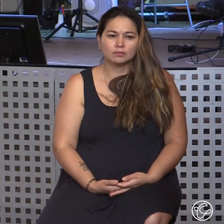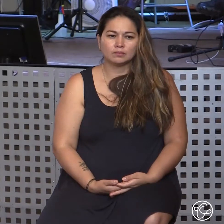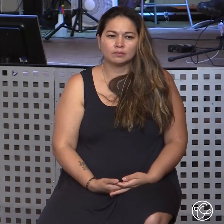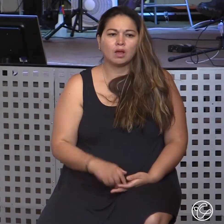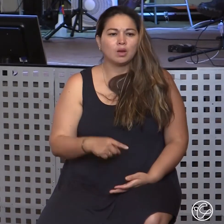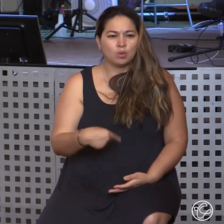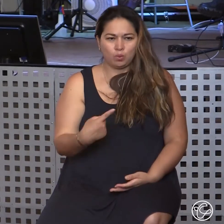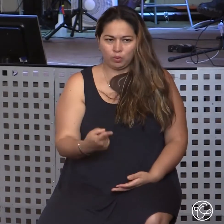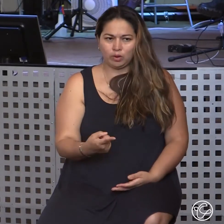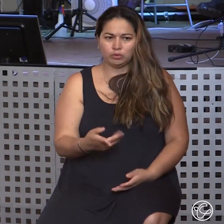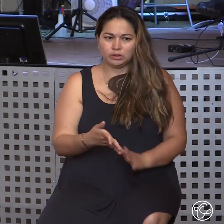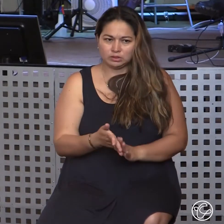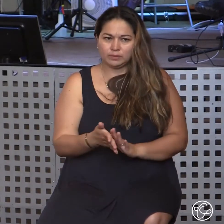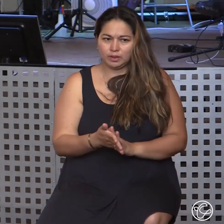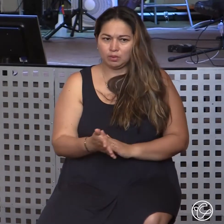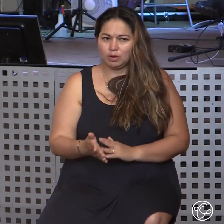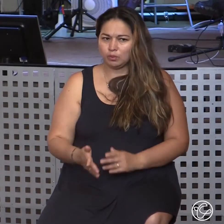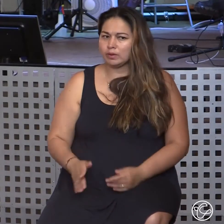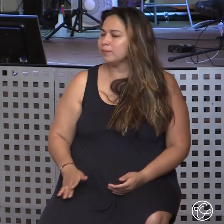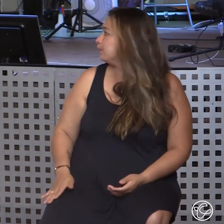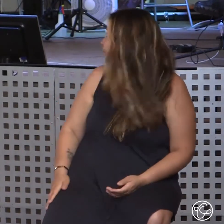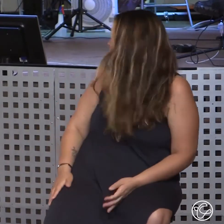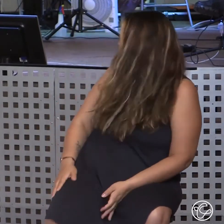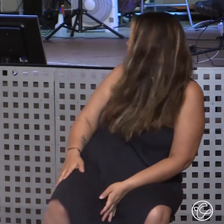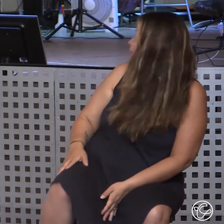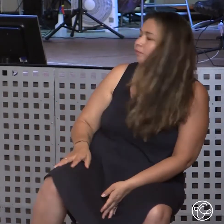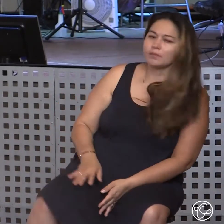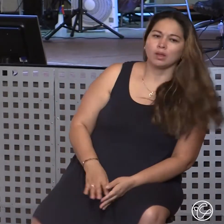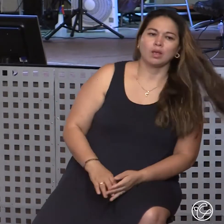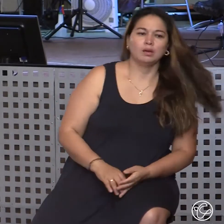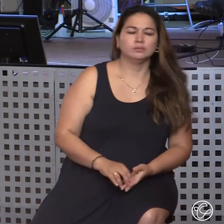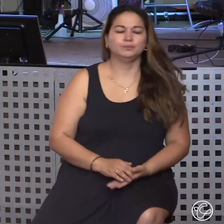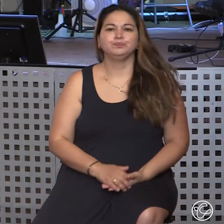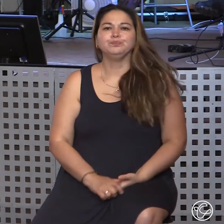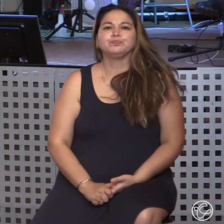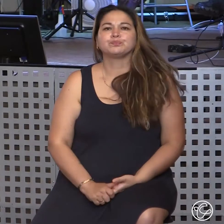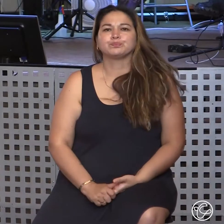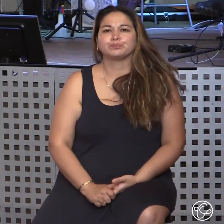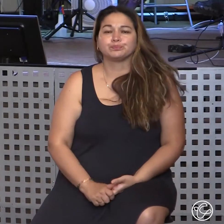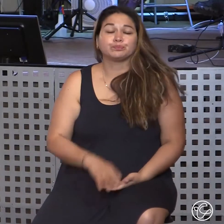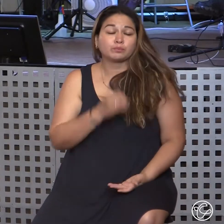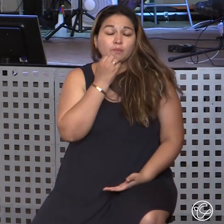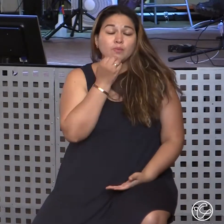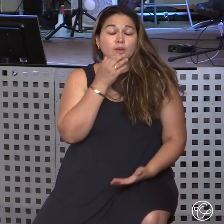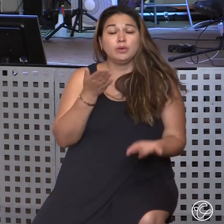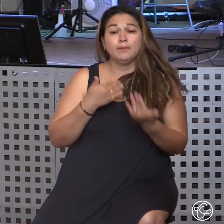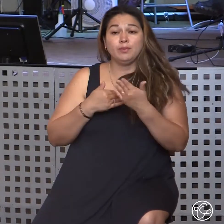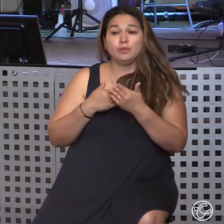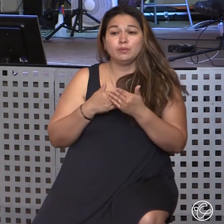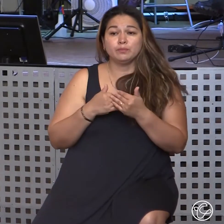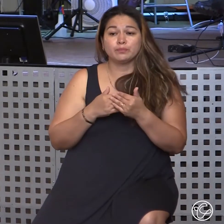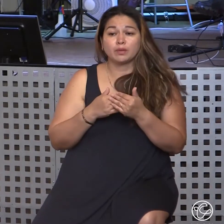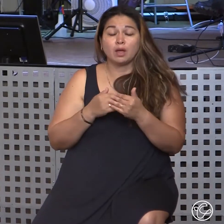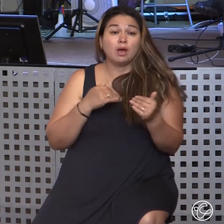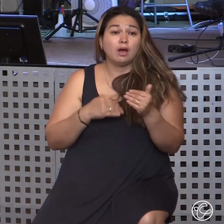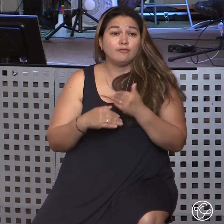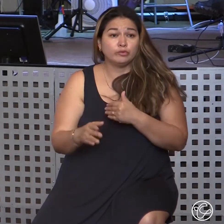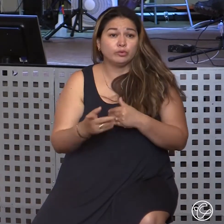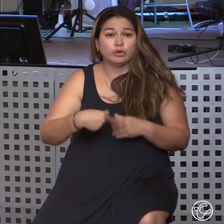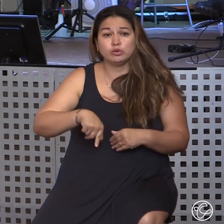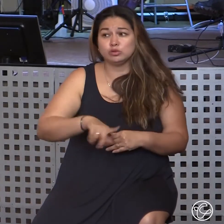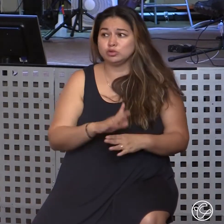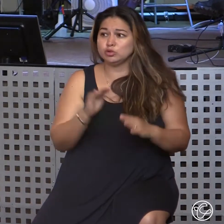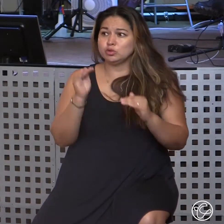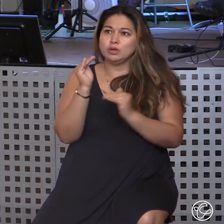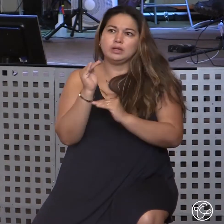Y todo lo que pensamos es precisamente en hacer. Bueno, vamos a hacer esto, vamos a hacer lo otro, vamos a ir para acá, vamos a coger esto por aquí y